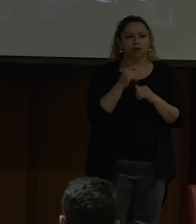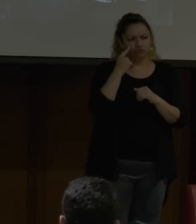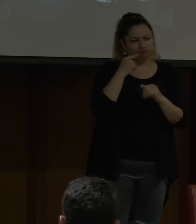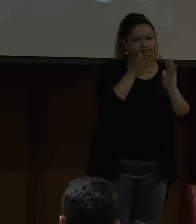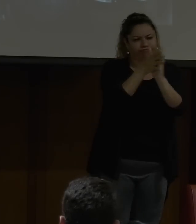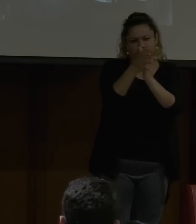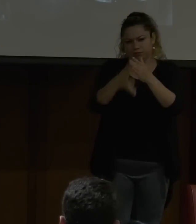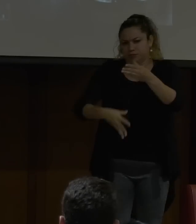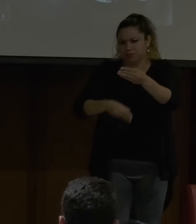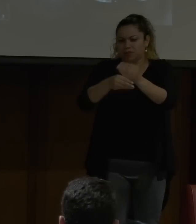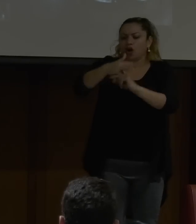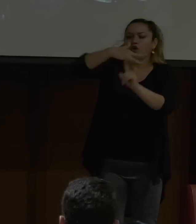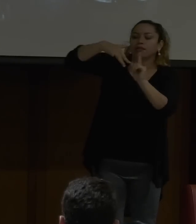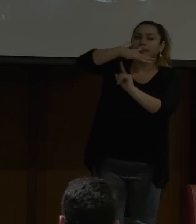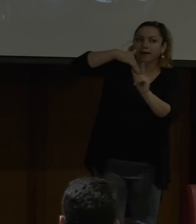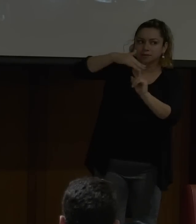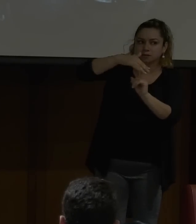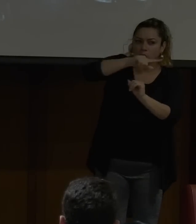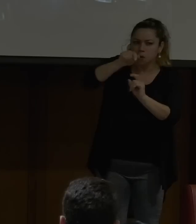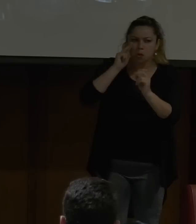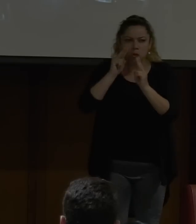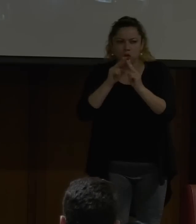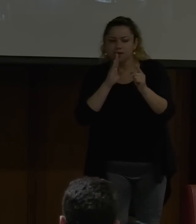digo, para cerrar luego algunos,